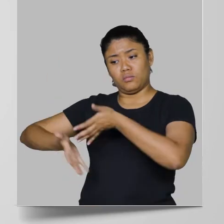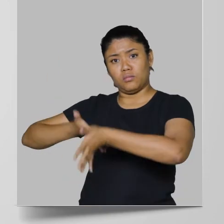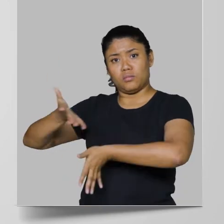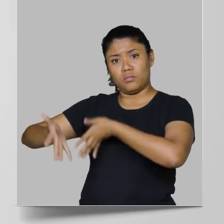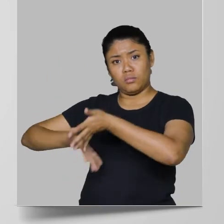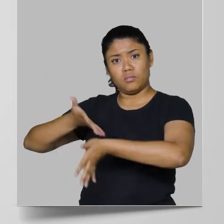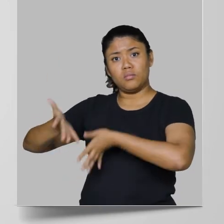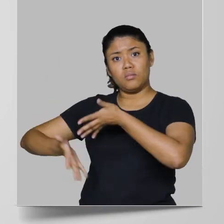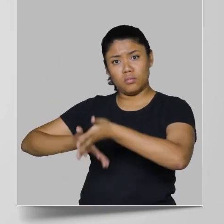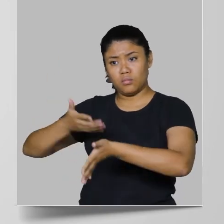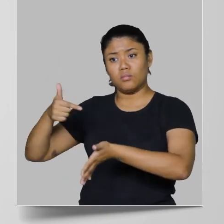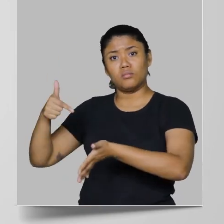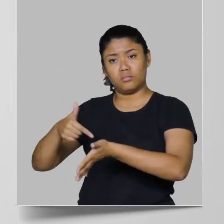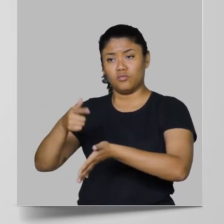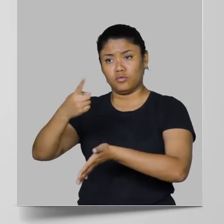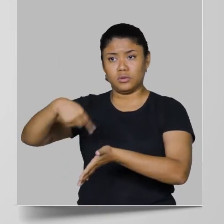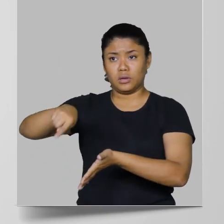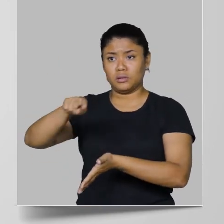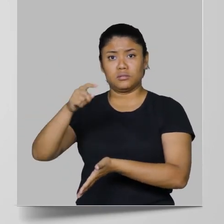Então, assim,